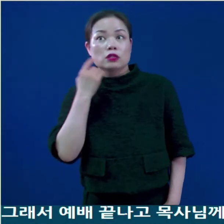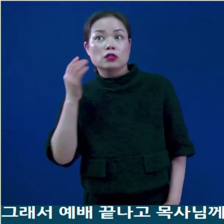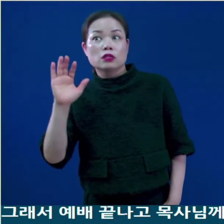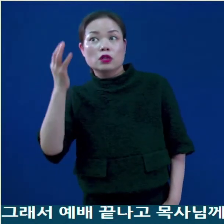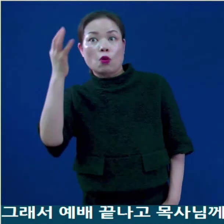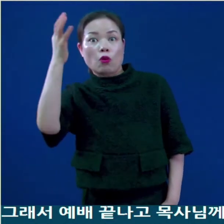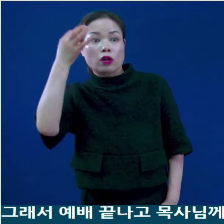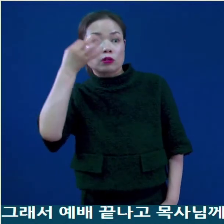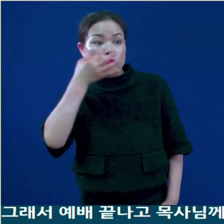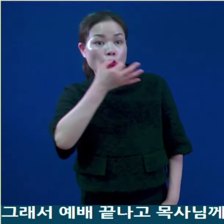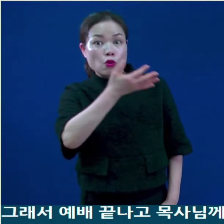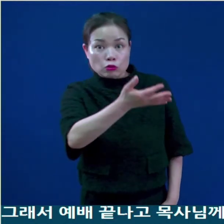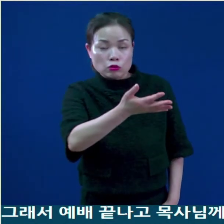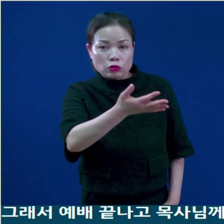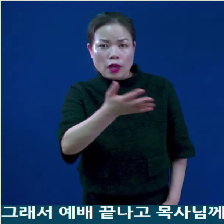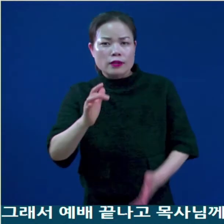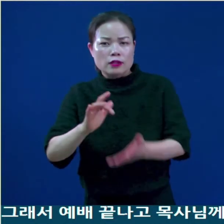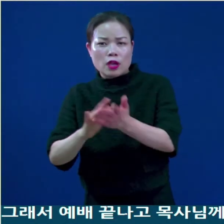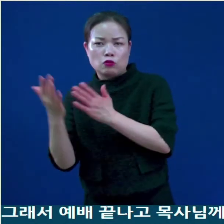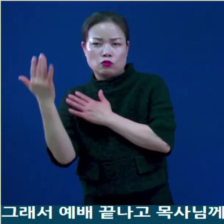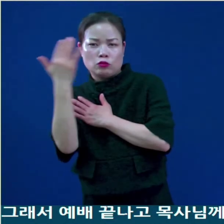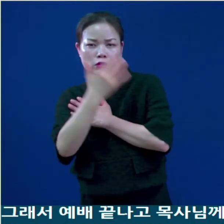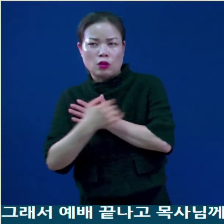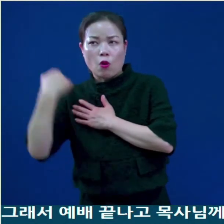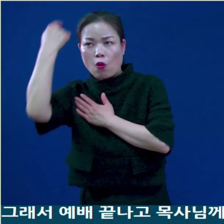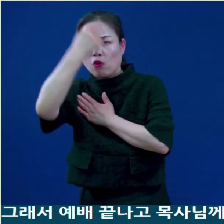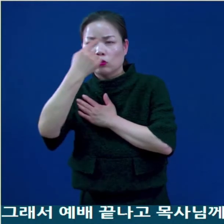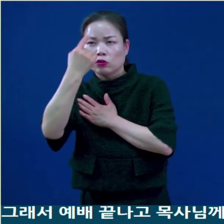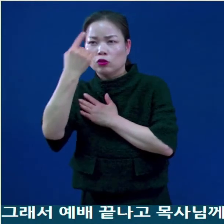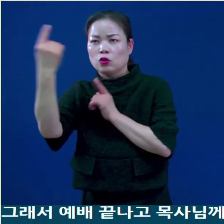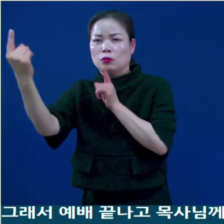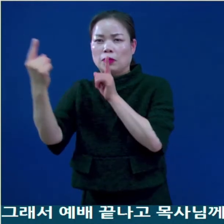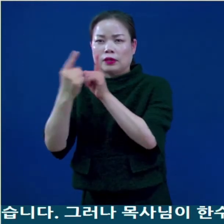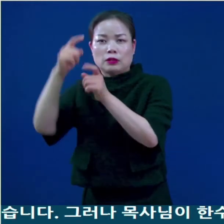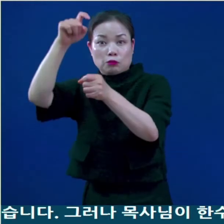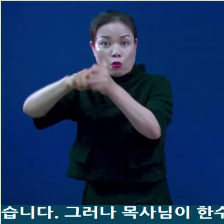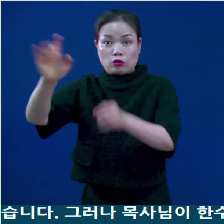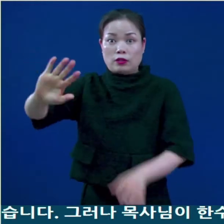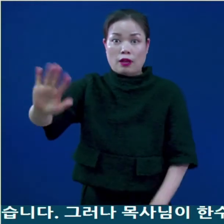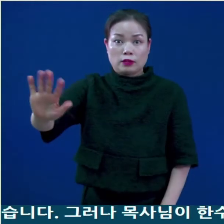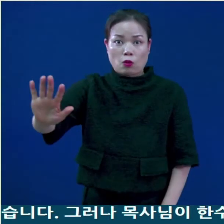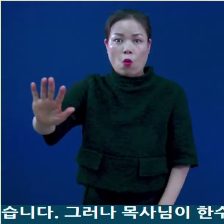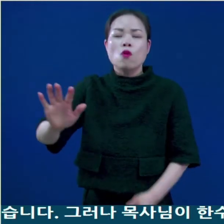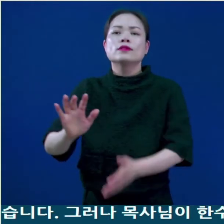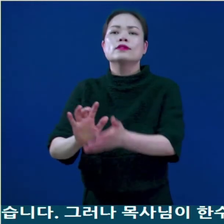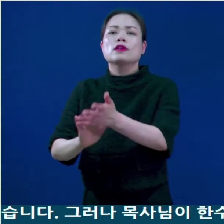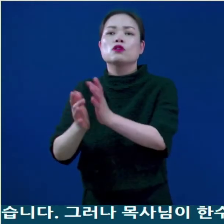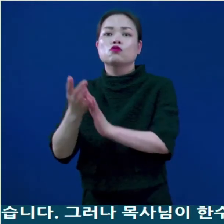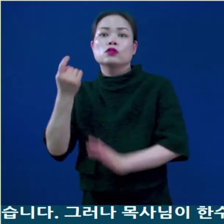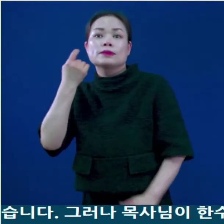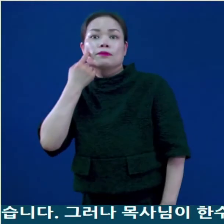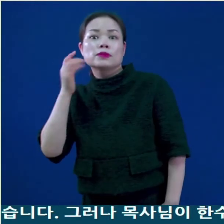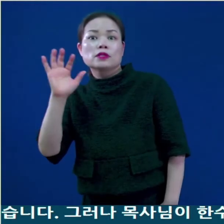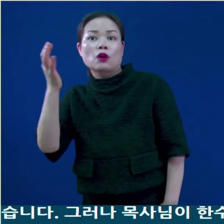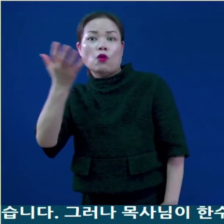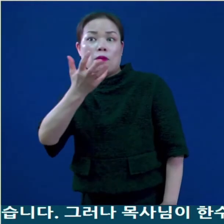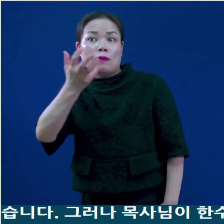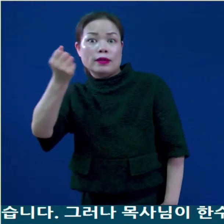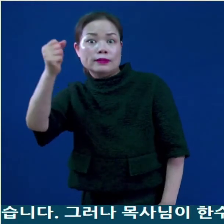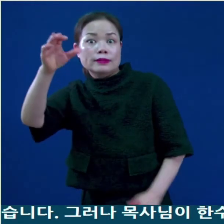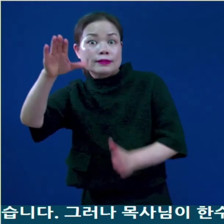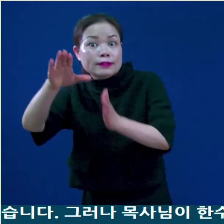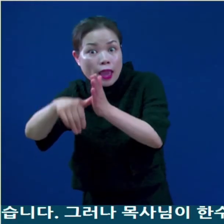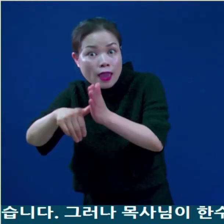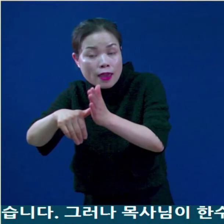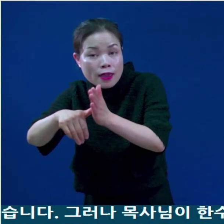게 예수님의 육신의 얼굴을 보는 게 목적이 아니고 예수님의 영광 받은